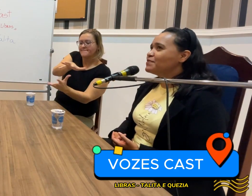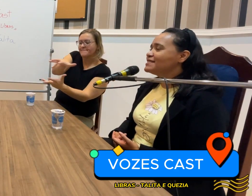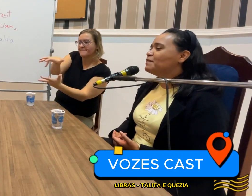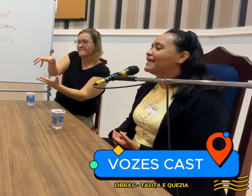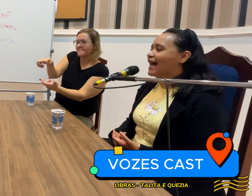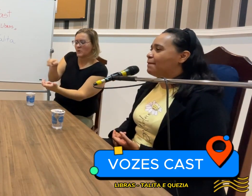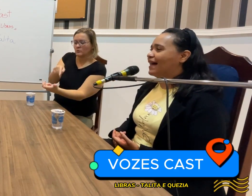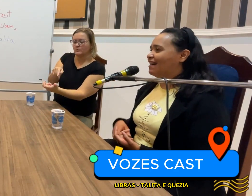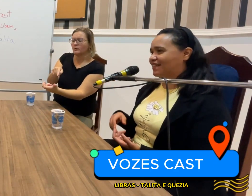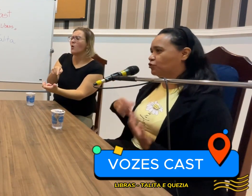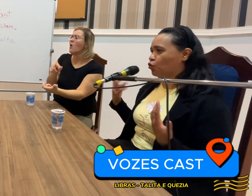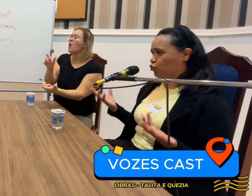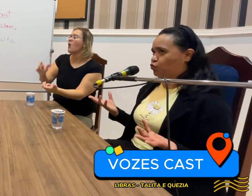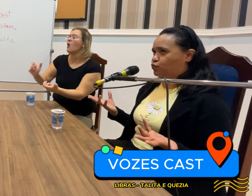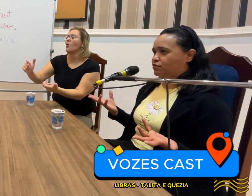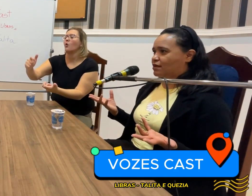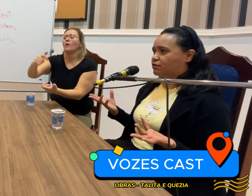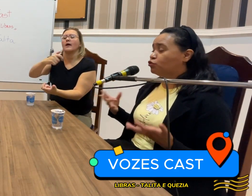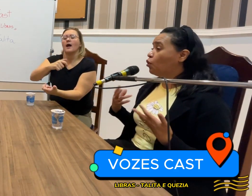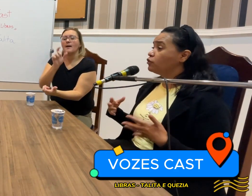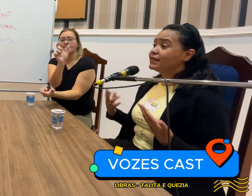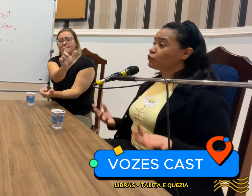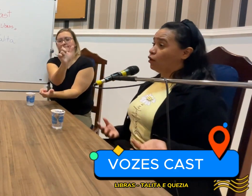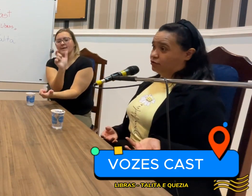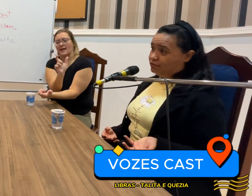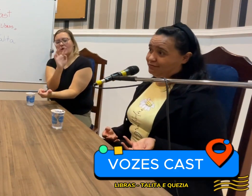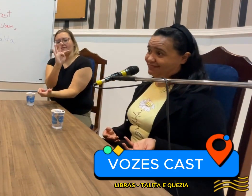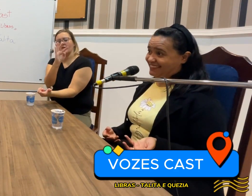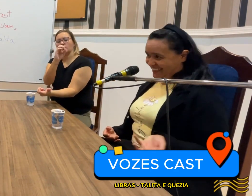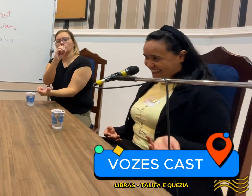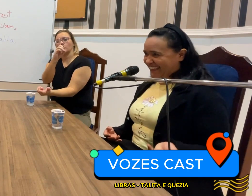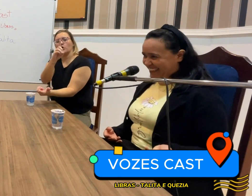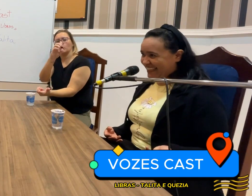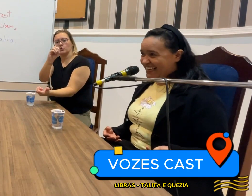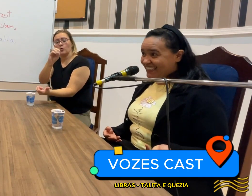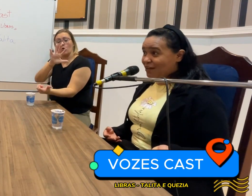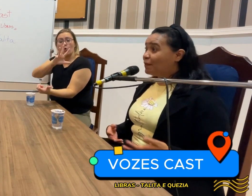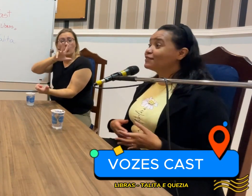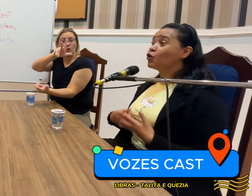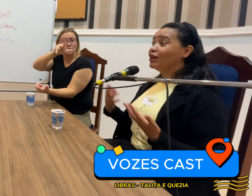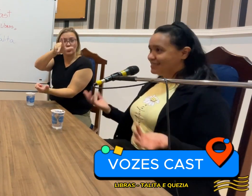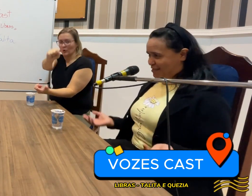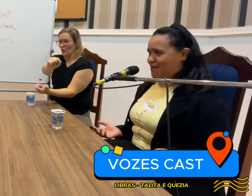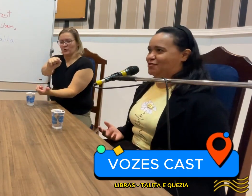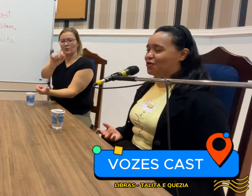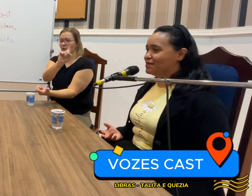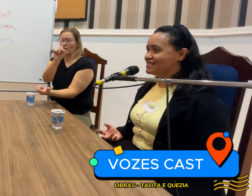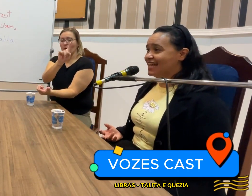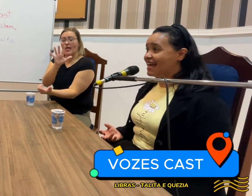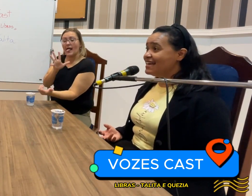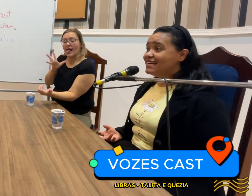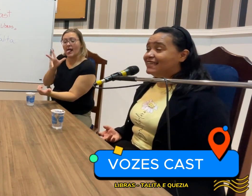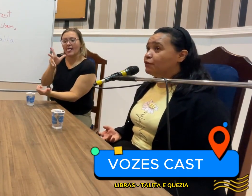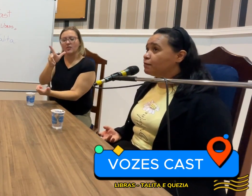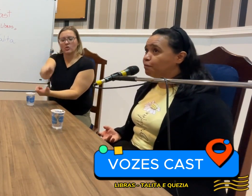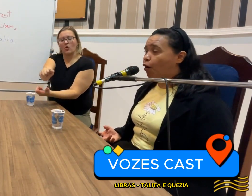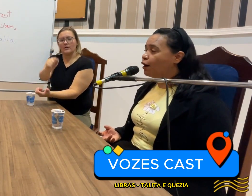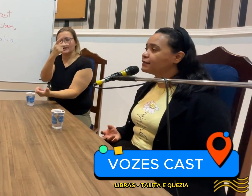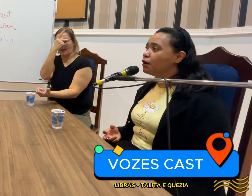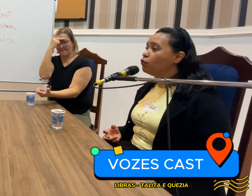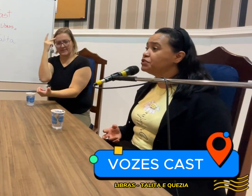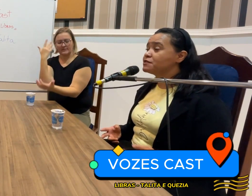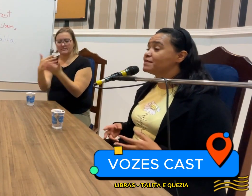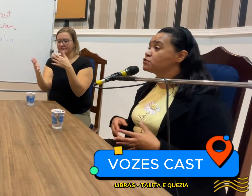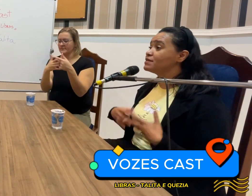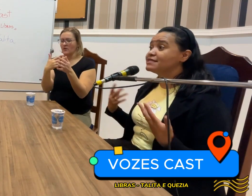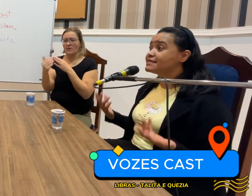não tem o que explicar a palavra todo. Todo é todo. Exato. Então, para todas as pessoas, né? Não